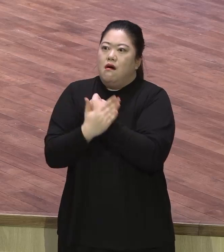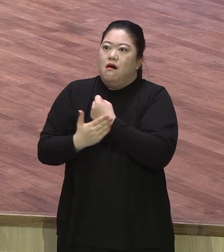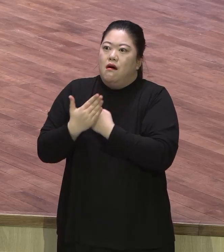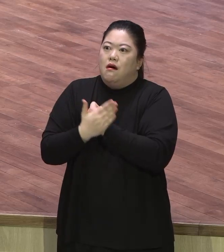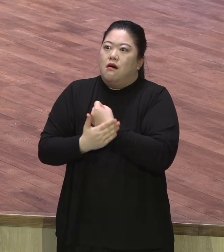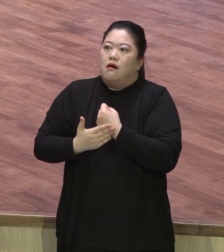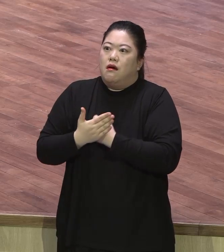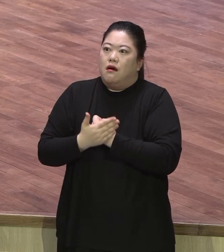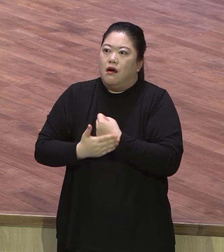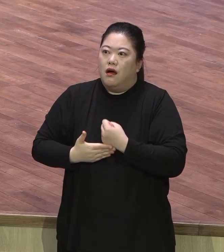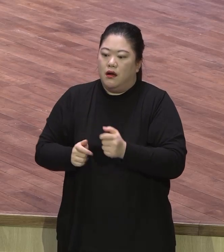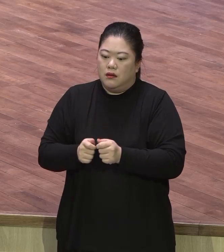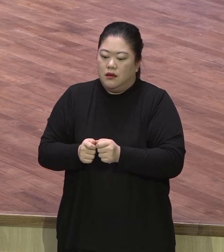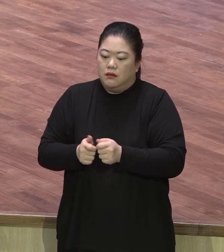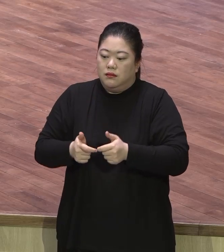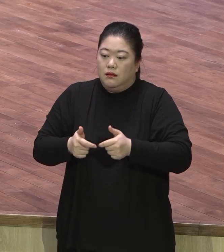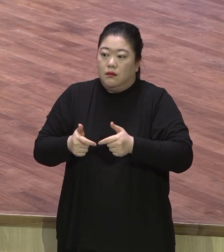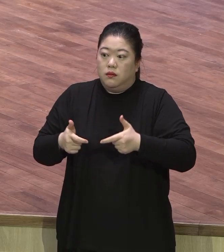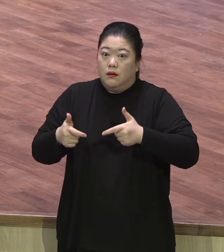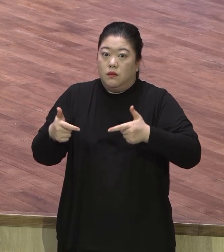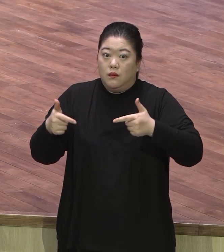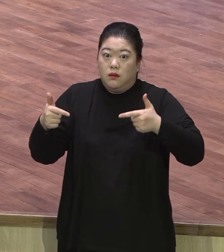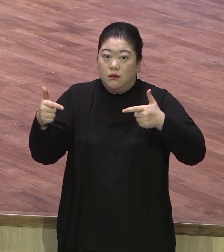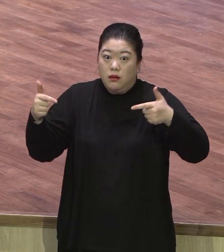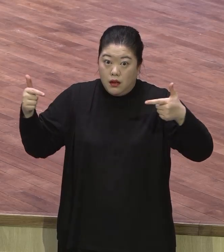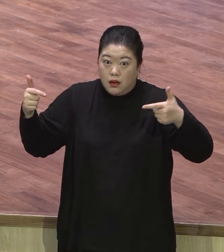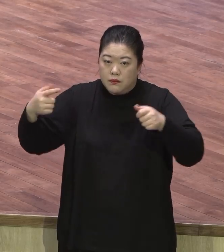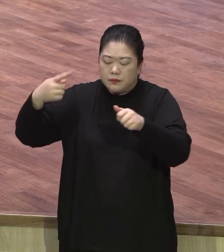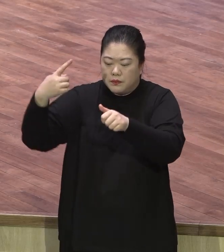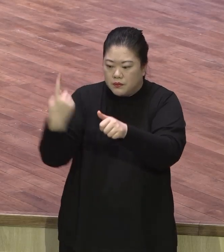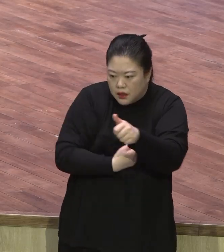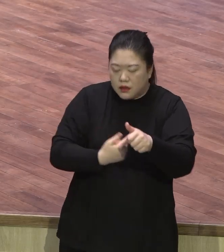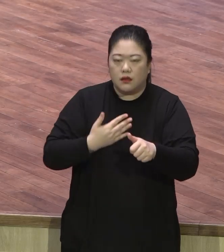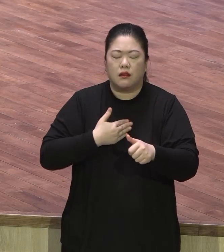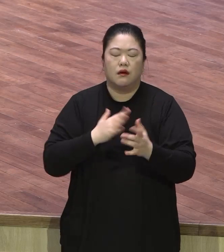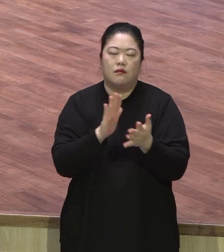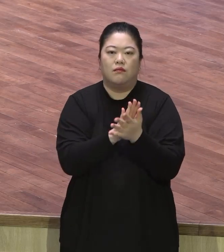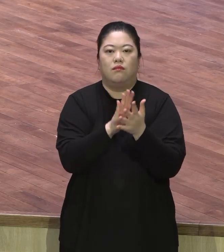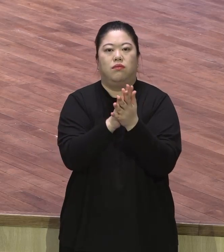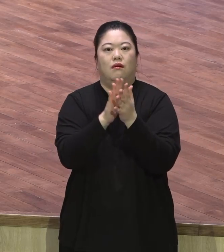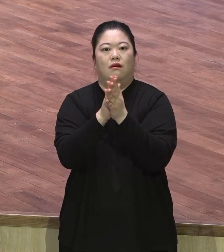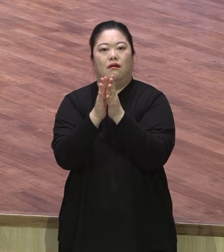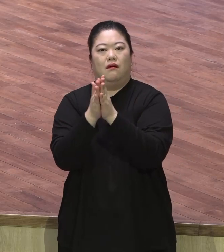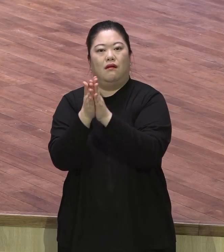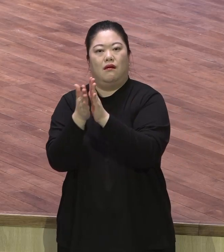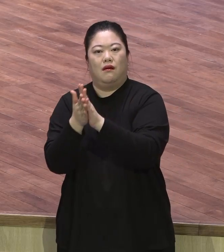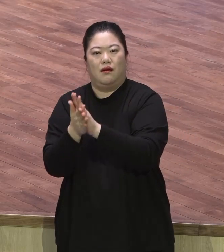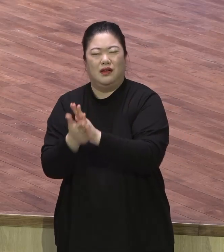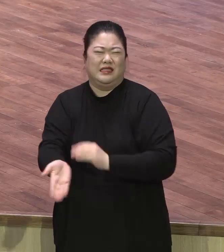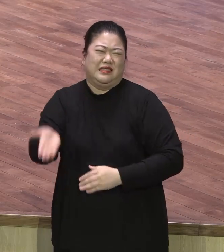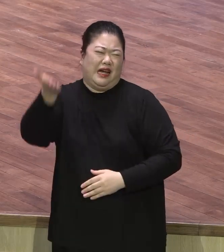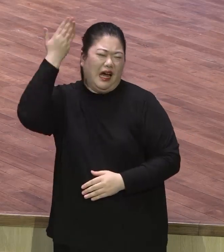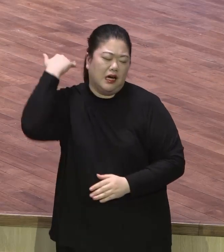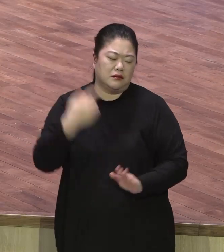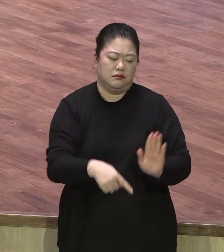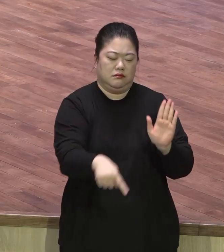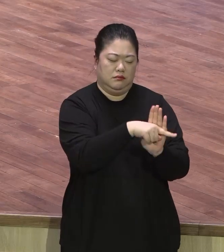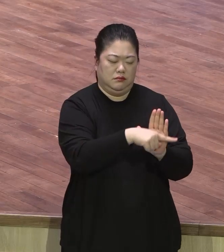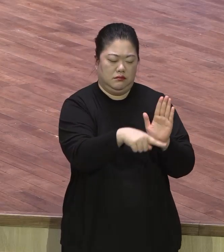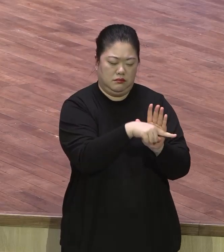변해요 새털 인정으로 자꾸 도전해요 부정적인 사람이 긍정적으로 소극적인 사람이